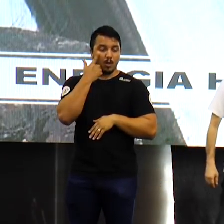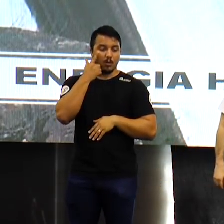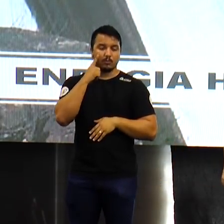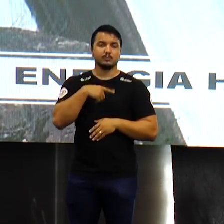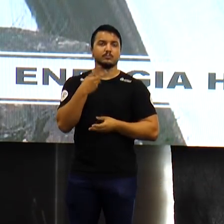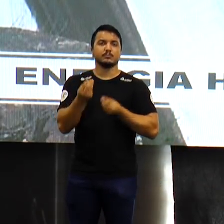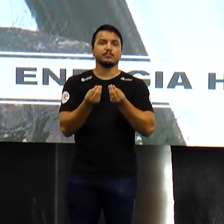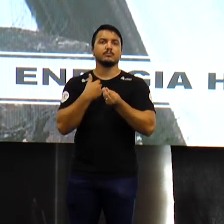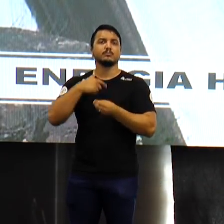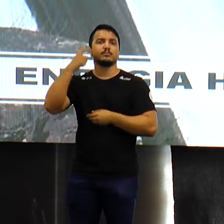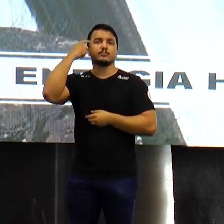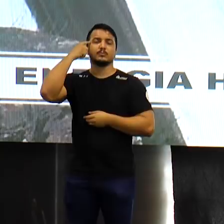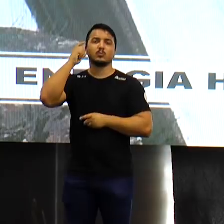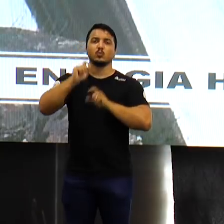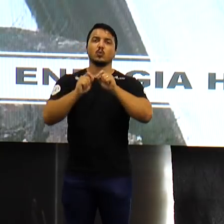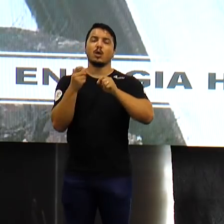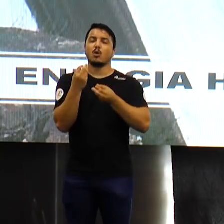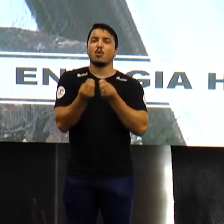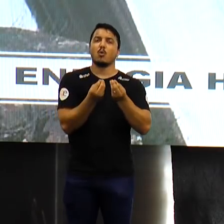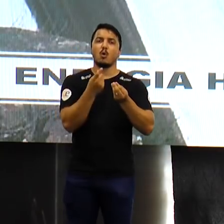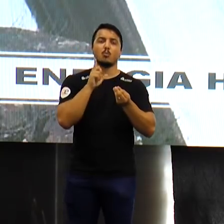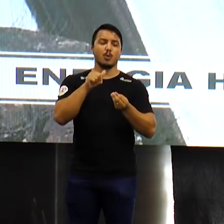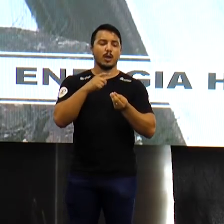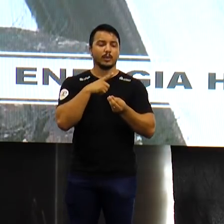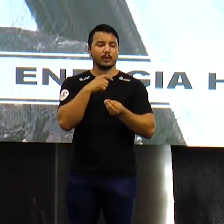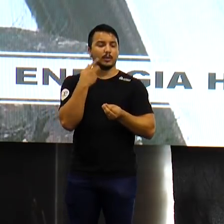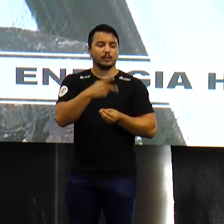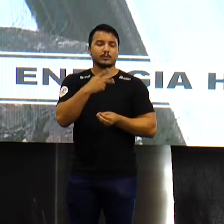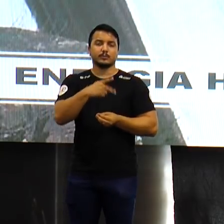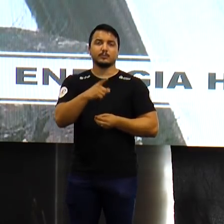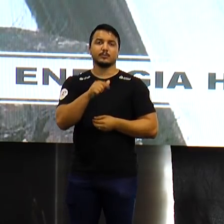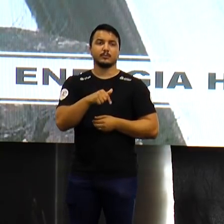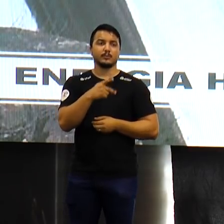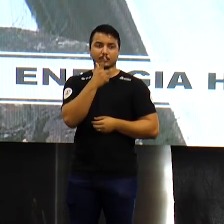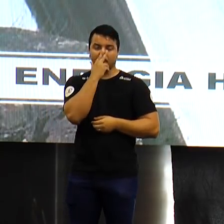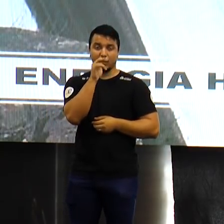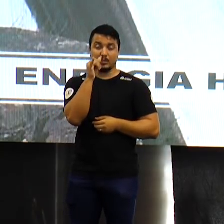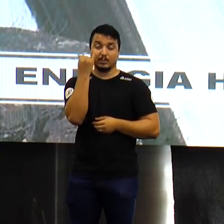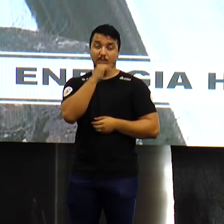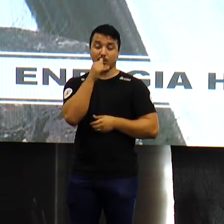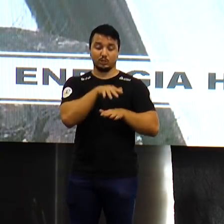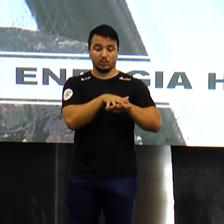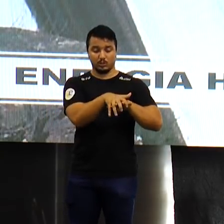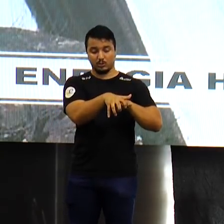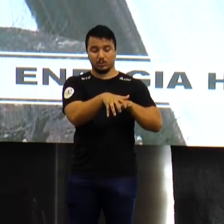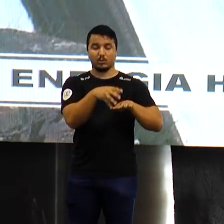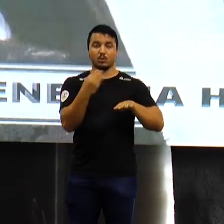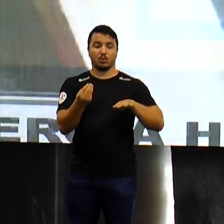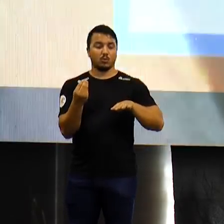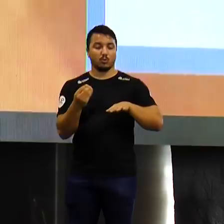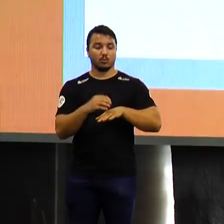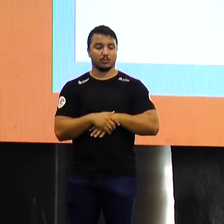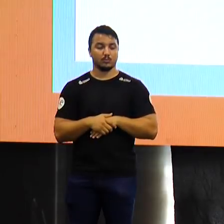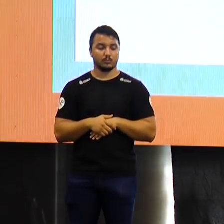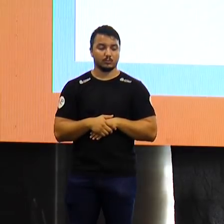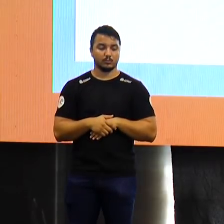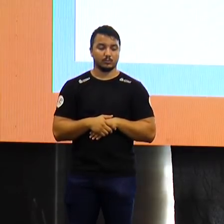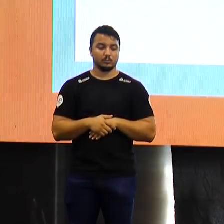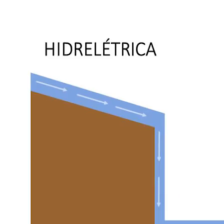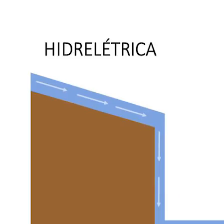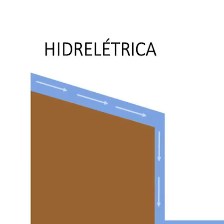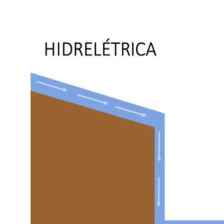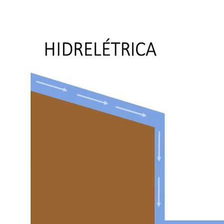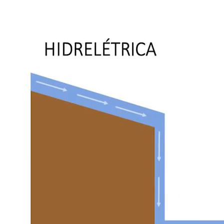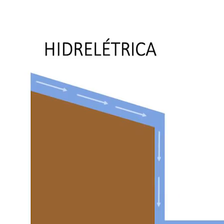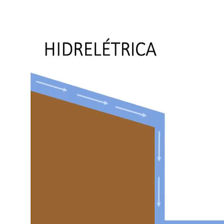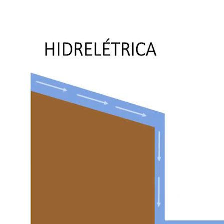vamos pensar primeiramente o seguinte: como é que se formam essa energia hidrelétrica? Pode clicar mais um.